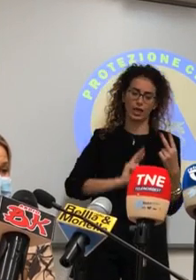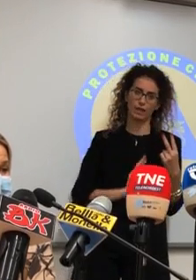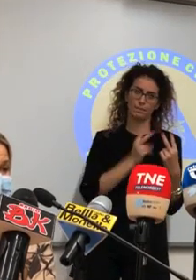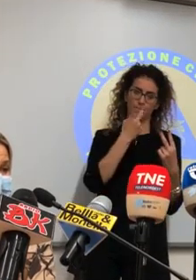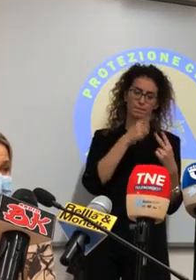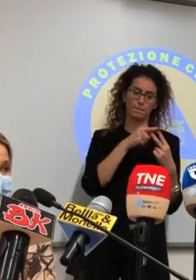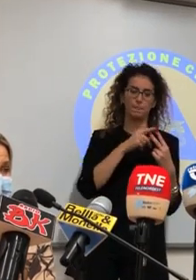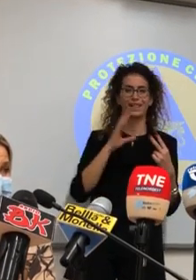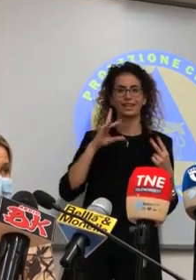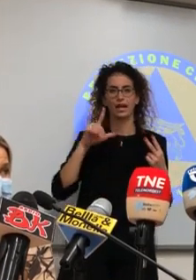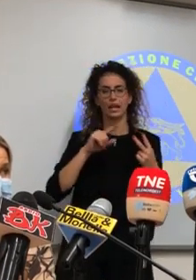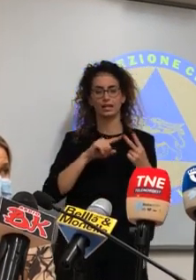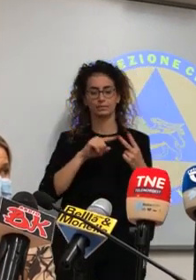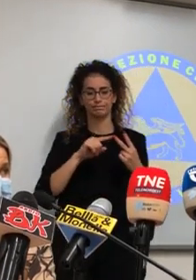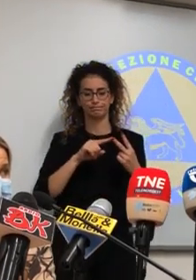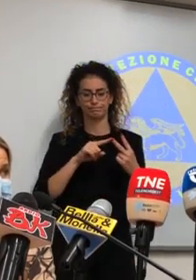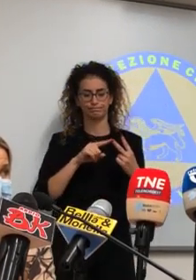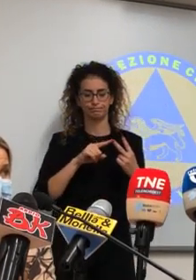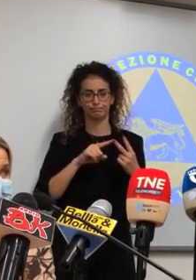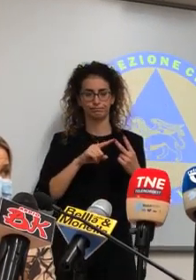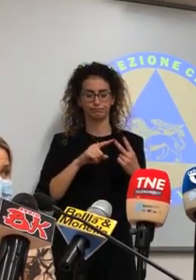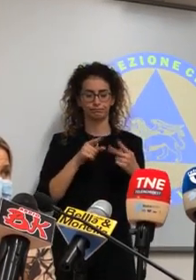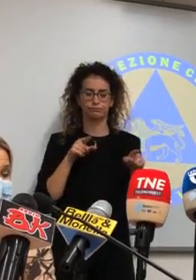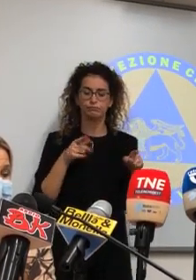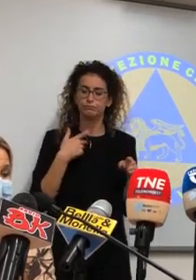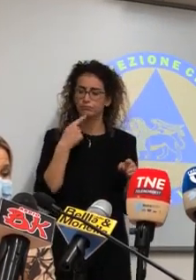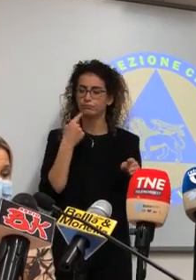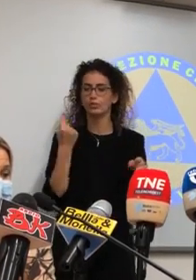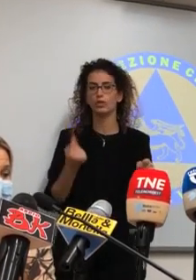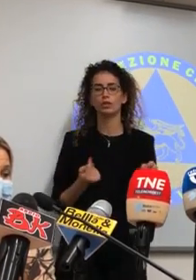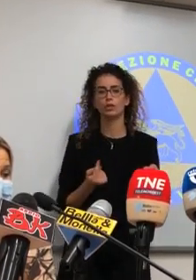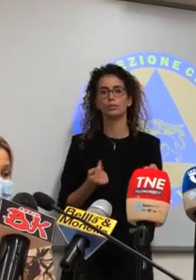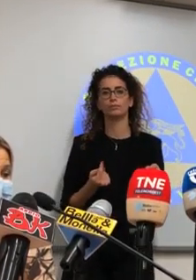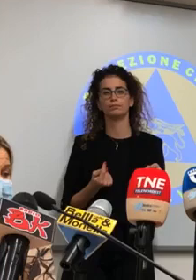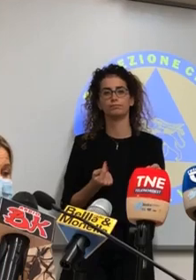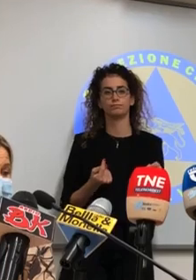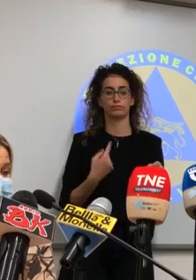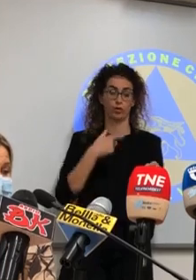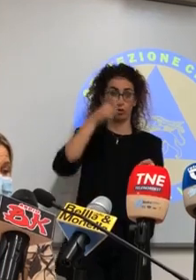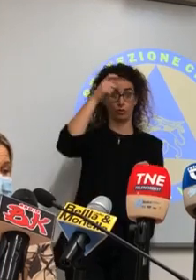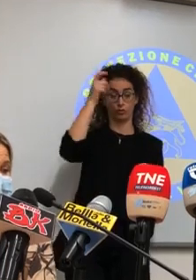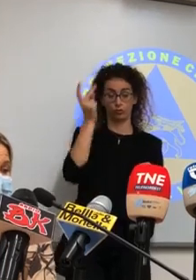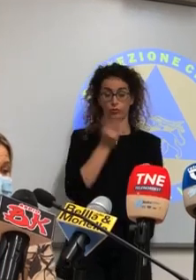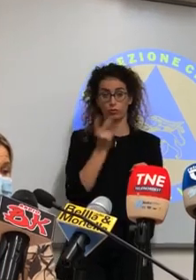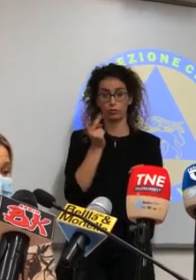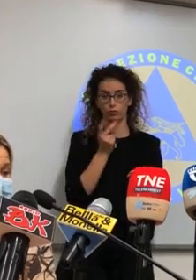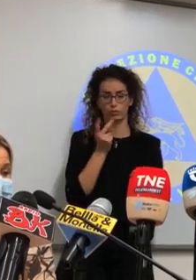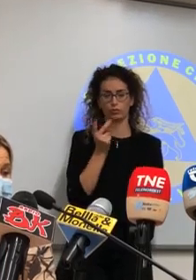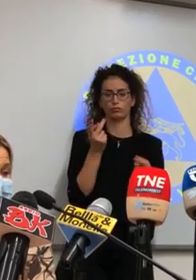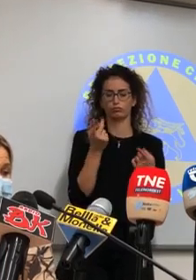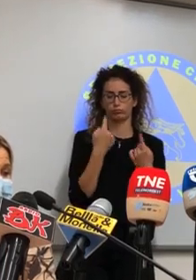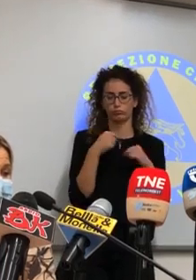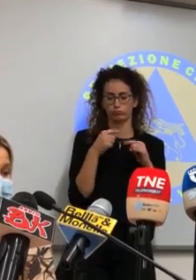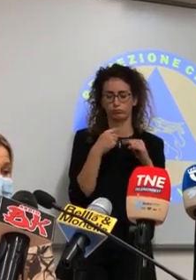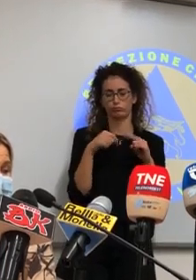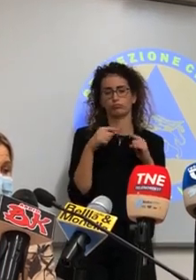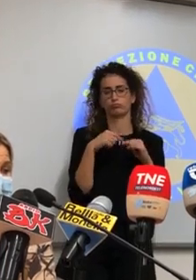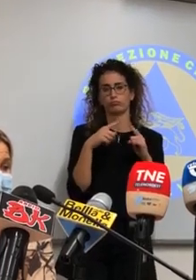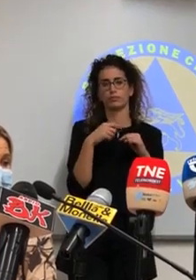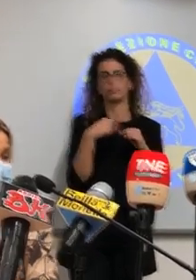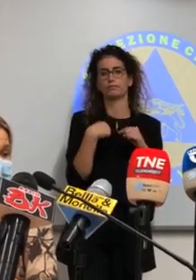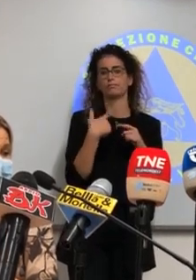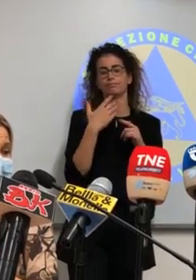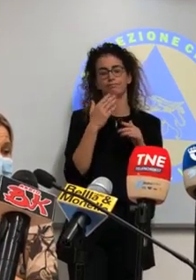il governo Draghi. Ho detto a entrambi i governi, in più riunioni, occupiamoci